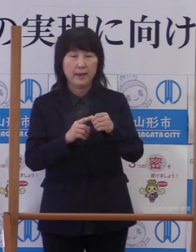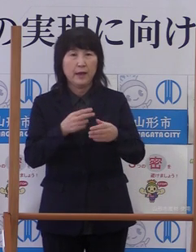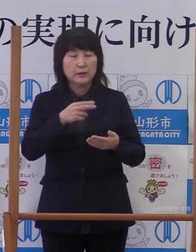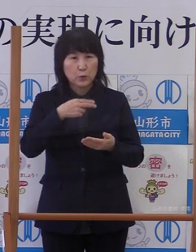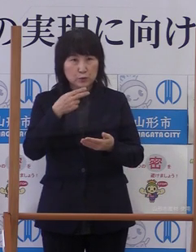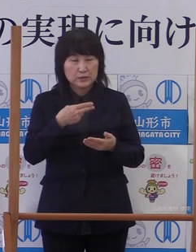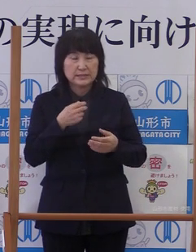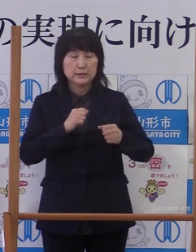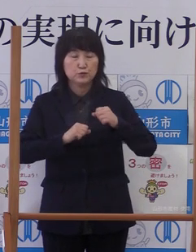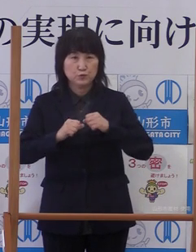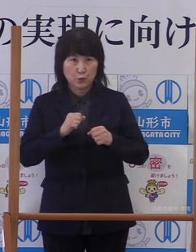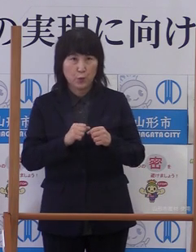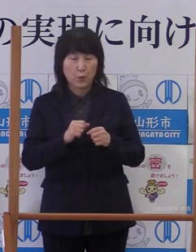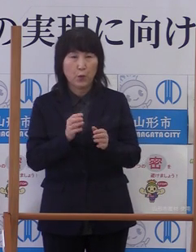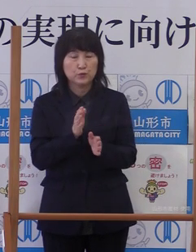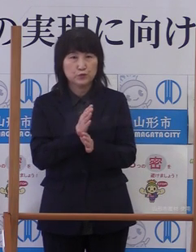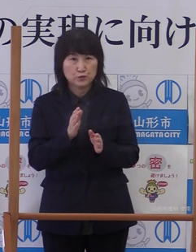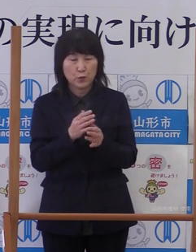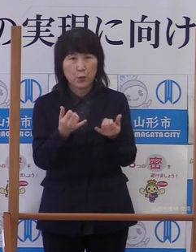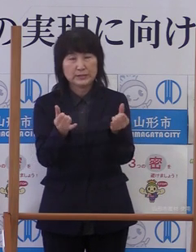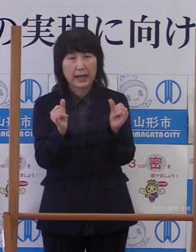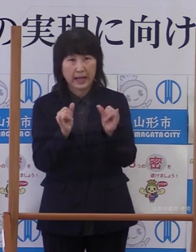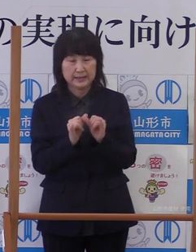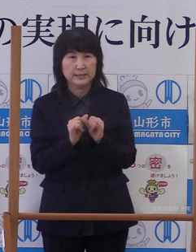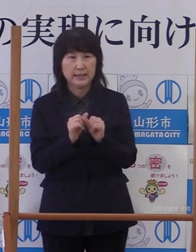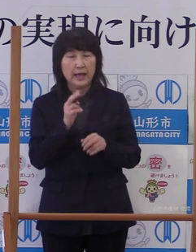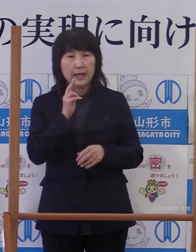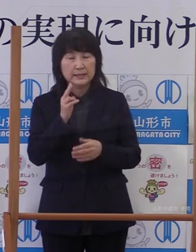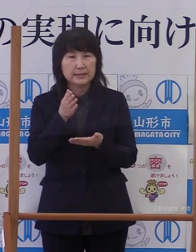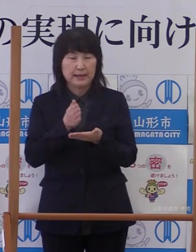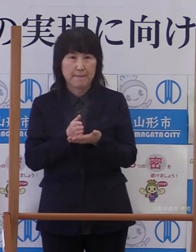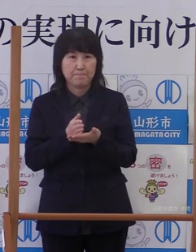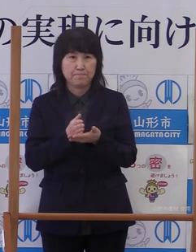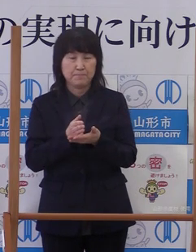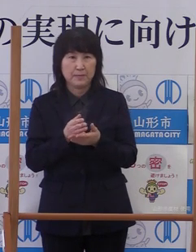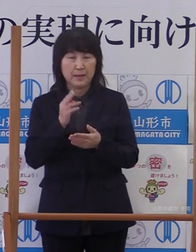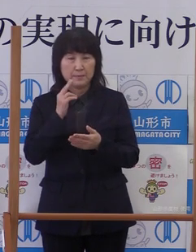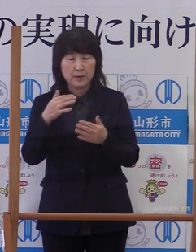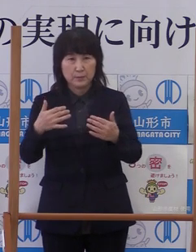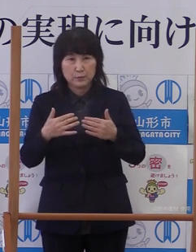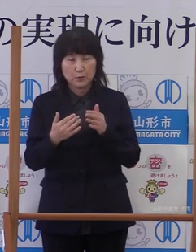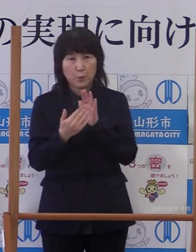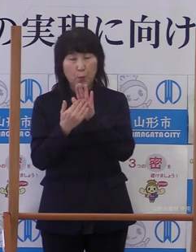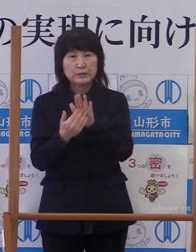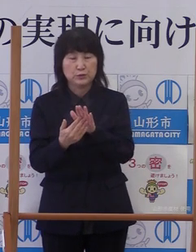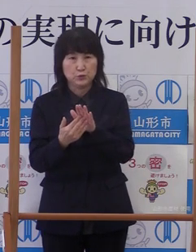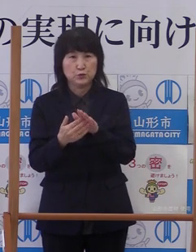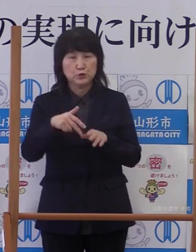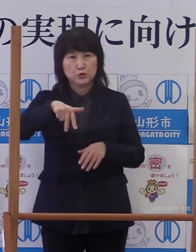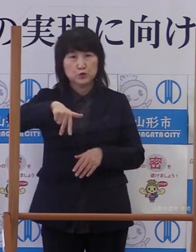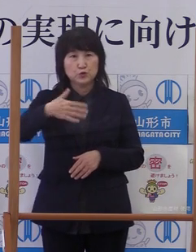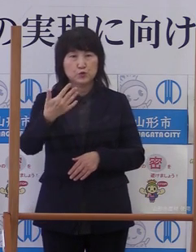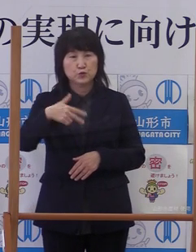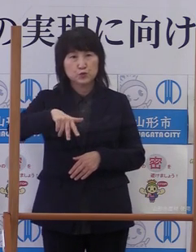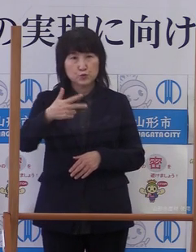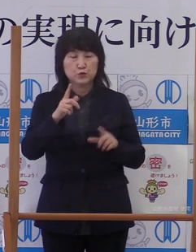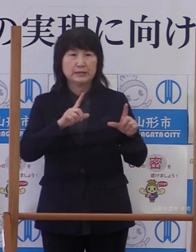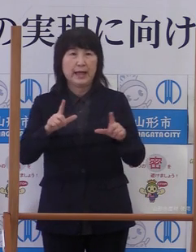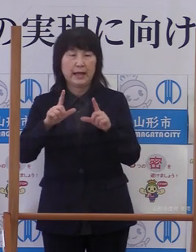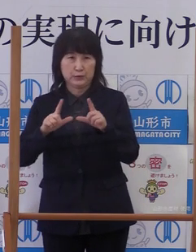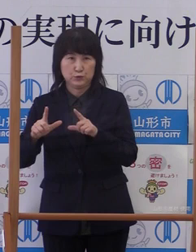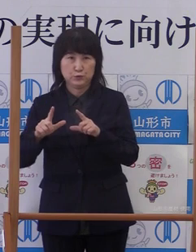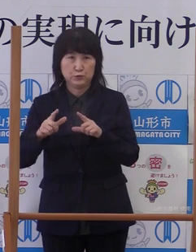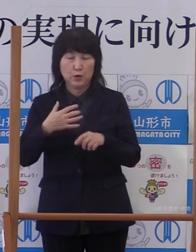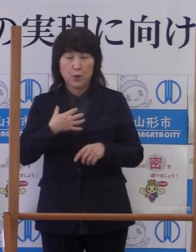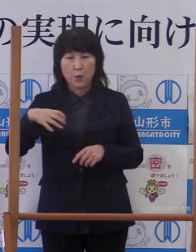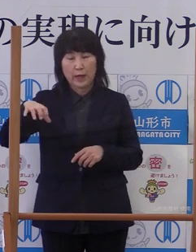事、運動、休養、社会、禁煙、受動喫煙防止に留意するすくすく生活や、保健所